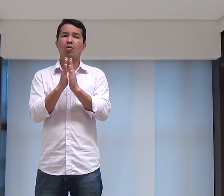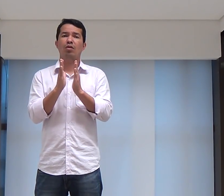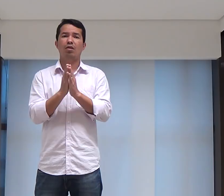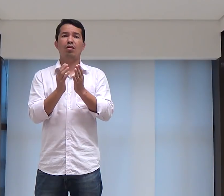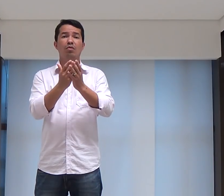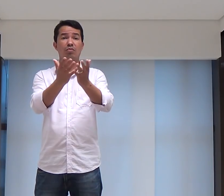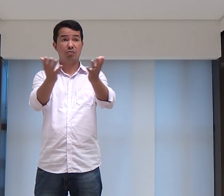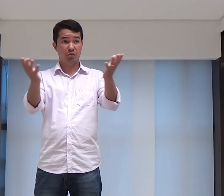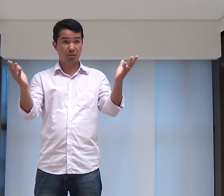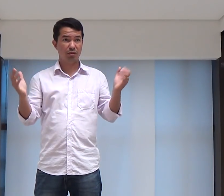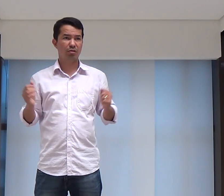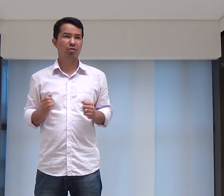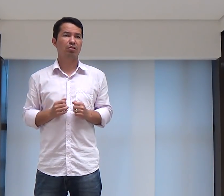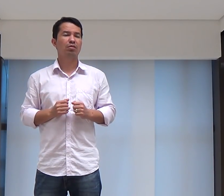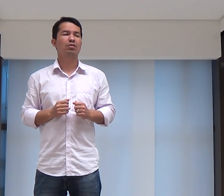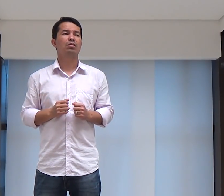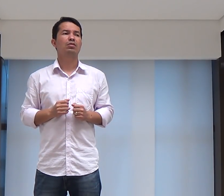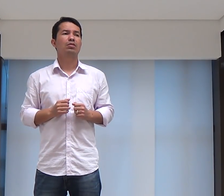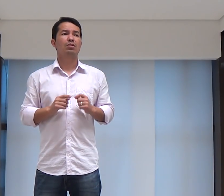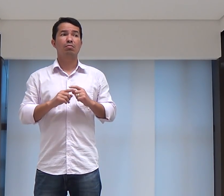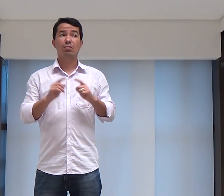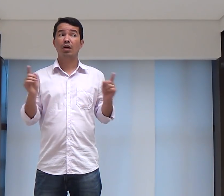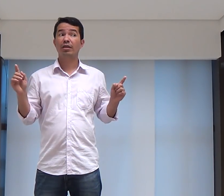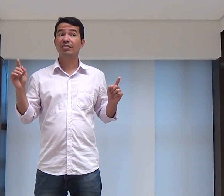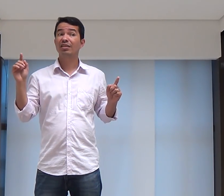dragão, eu quero orar com você.